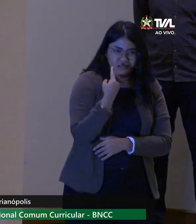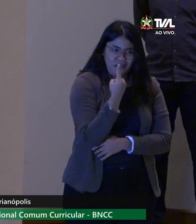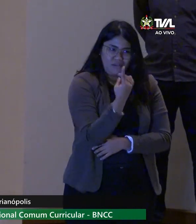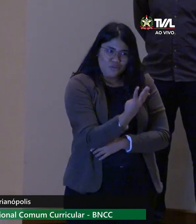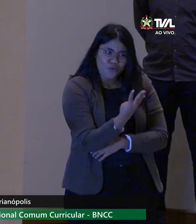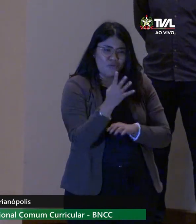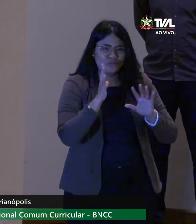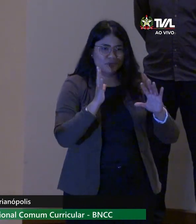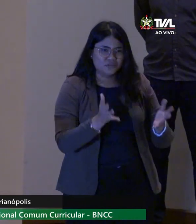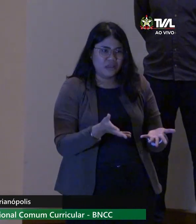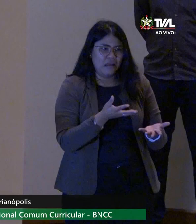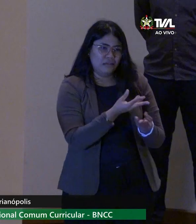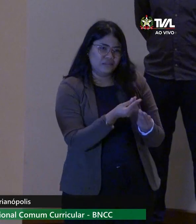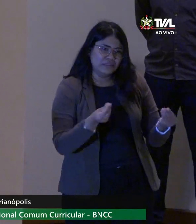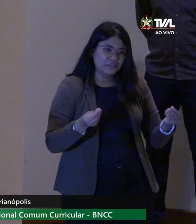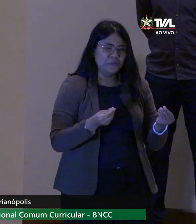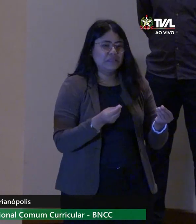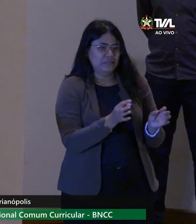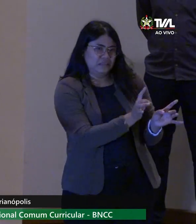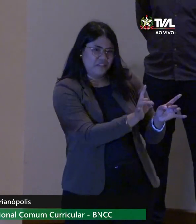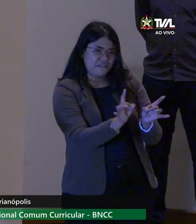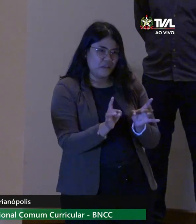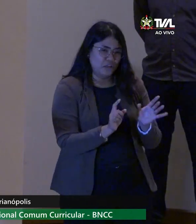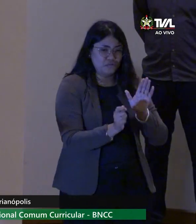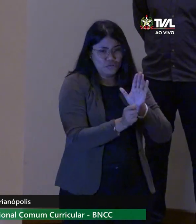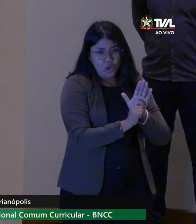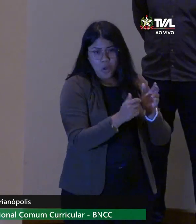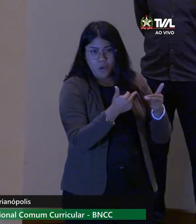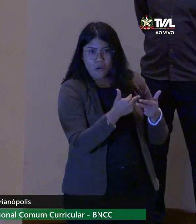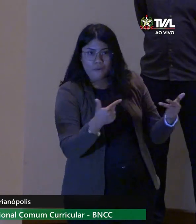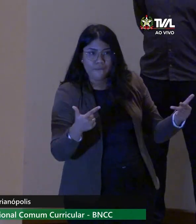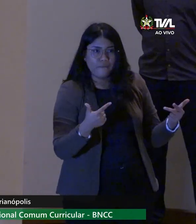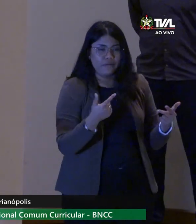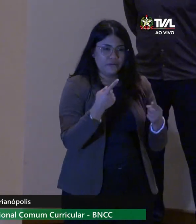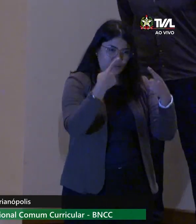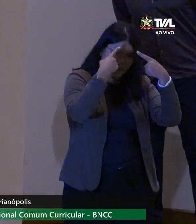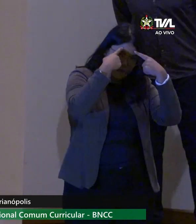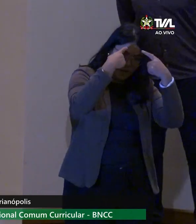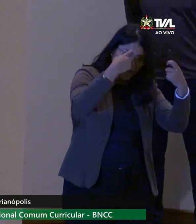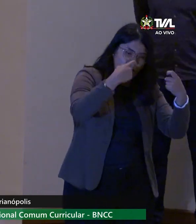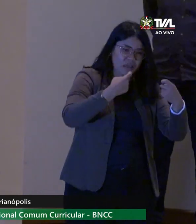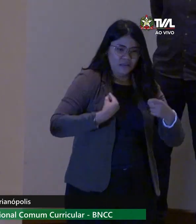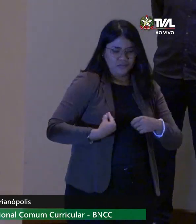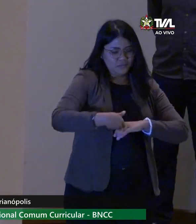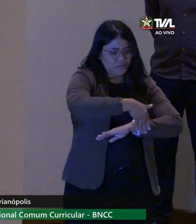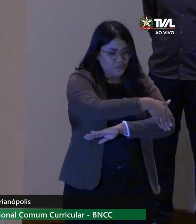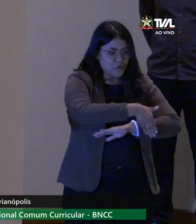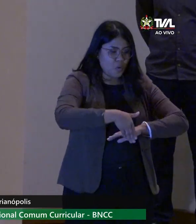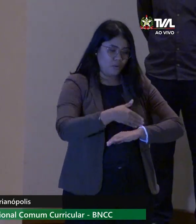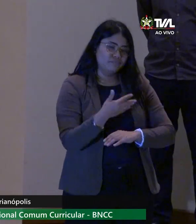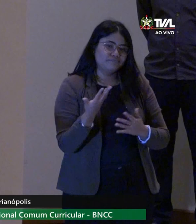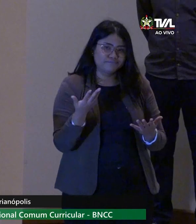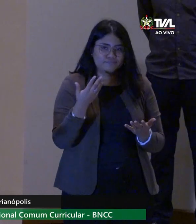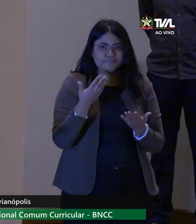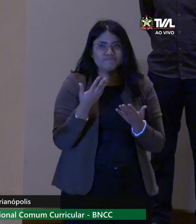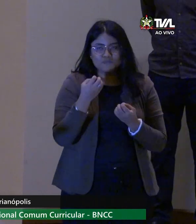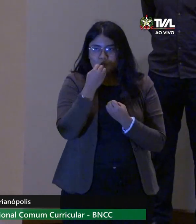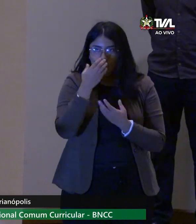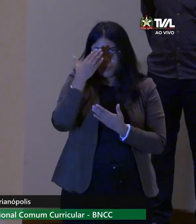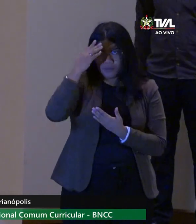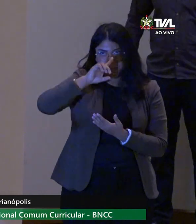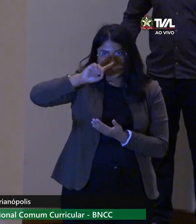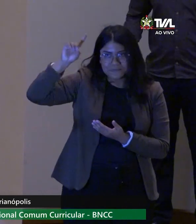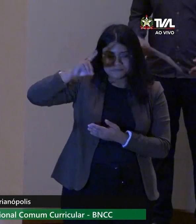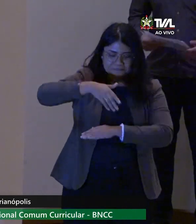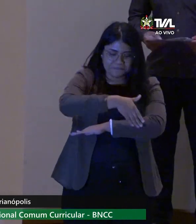sendo computados pelo tráfico de drogas ou em situação de rua e graças a Deus informal gente é muito pouco em